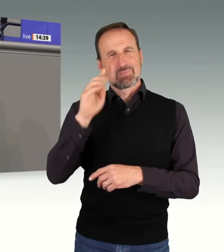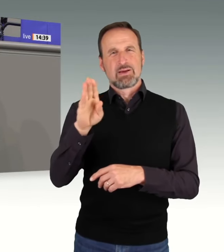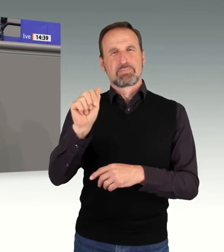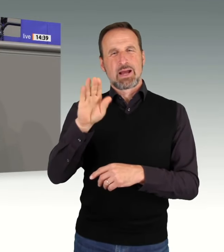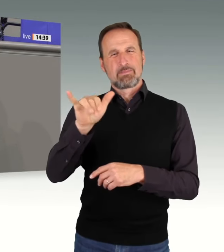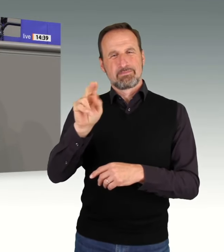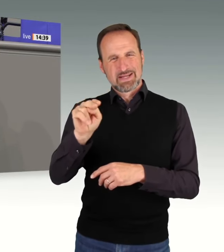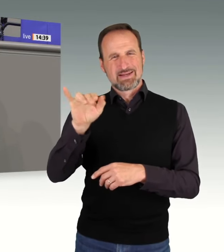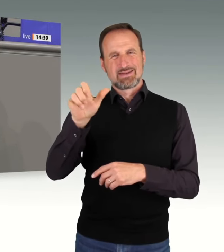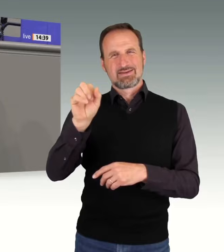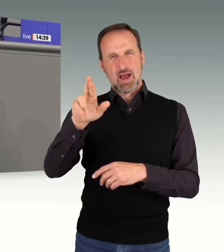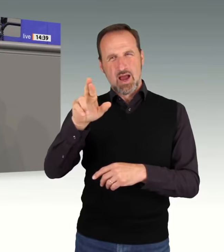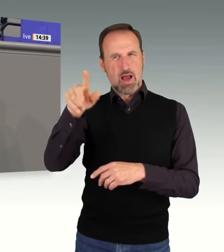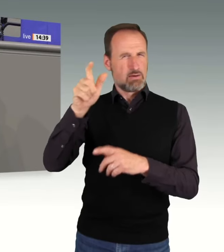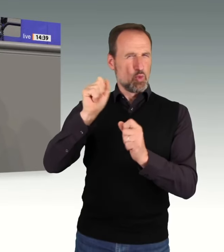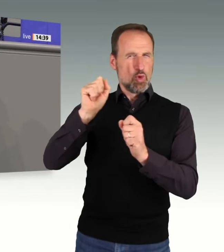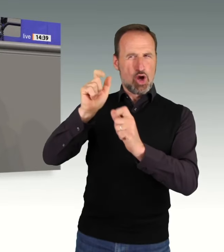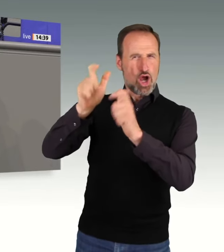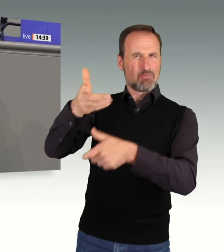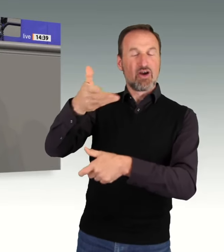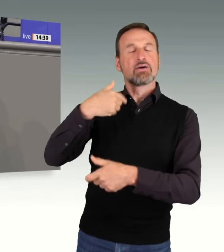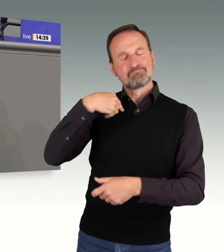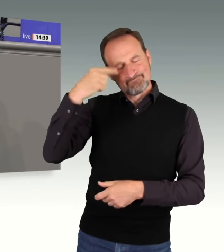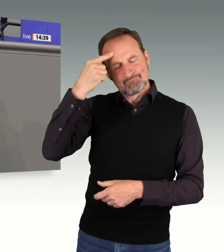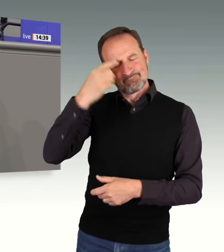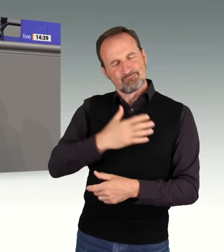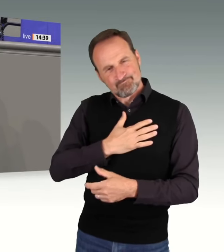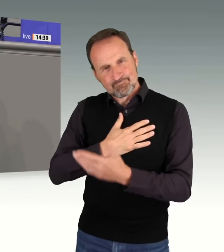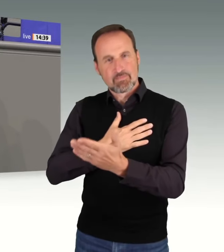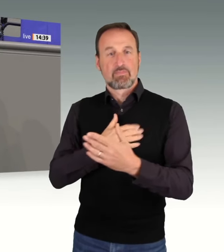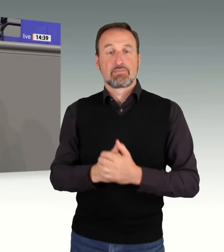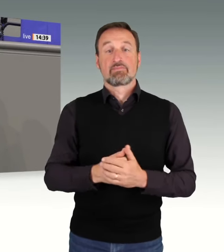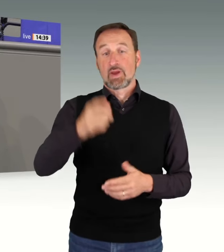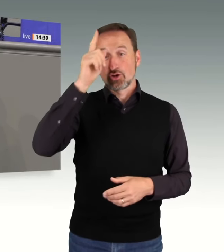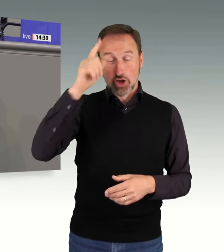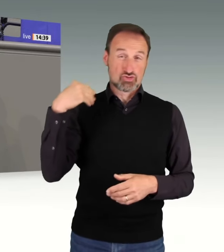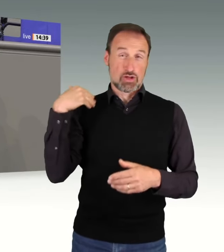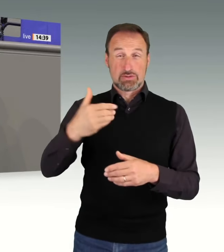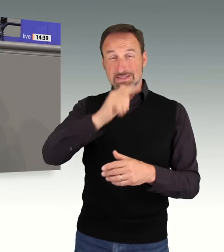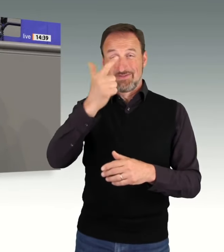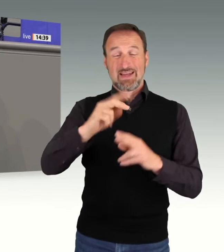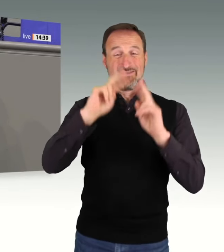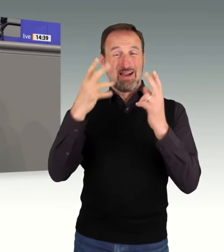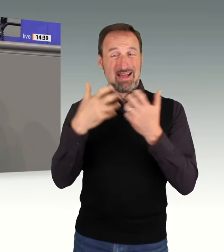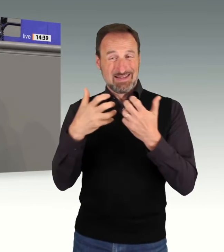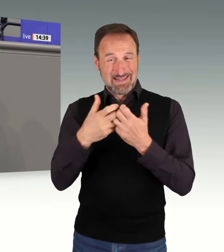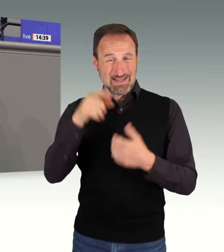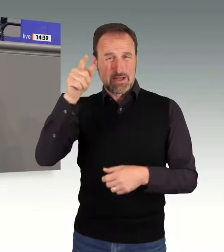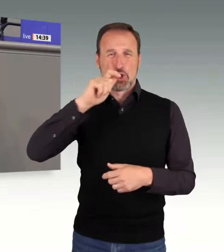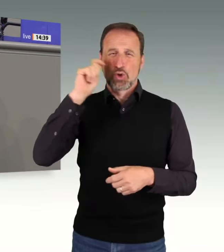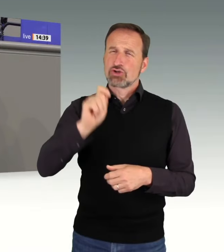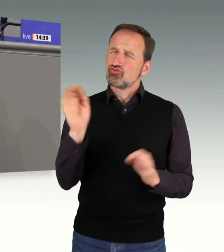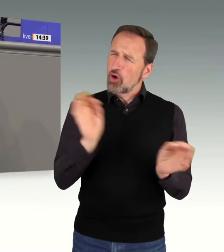Besuchergruppe aus der Ukraine das Reichstagsgebäude besucht. Und sie haben die Inschriften betrachtet, die die Soldaten 1945